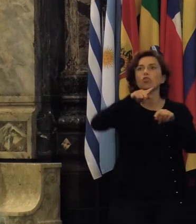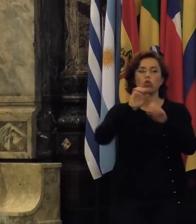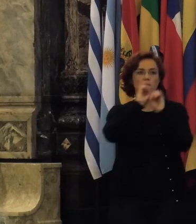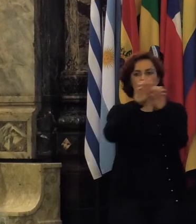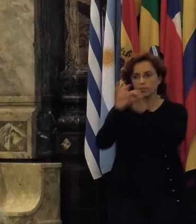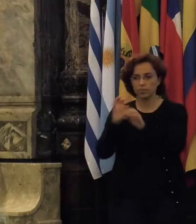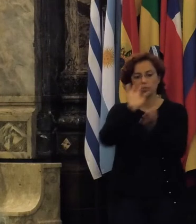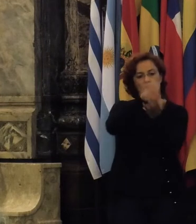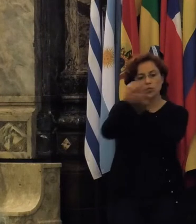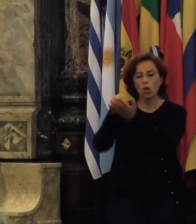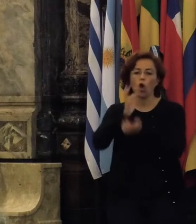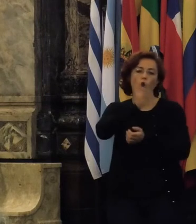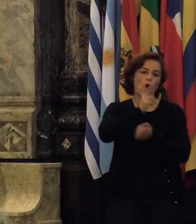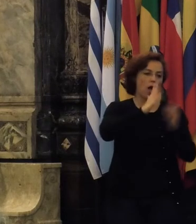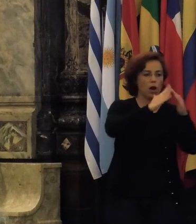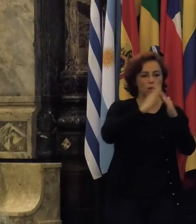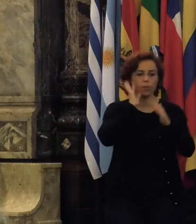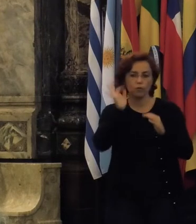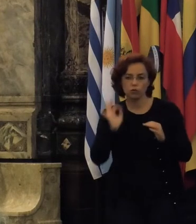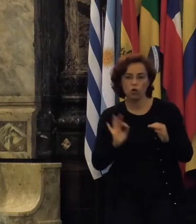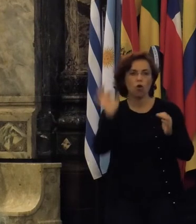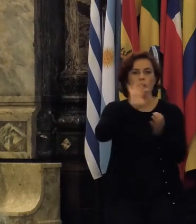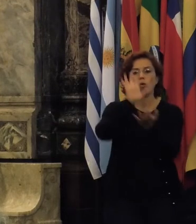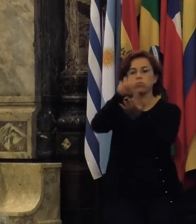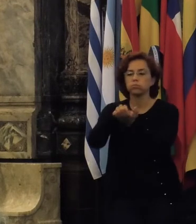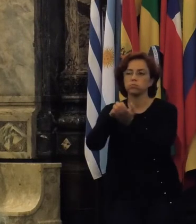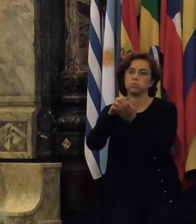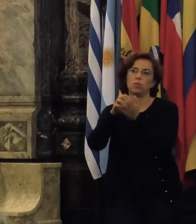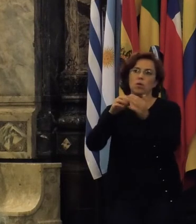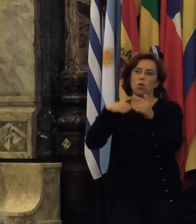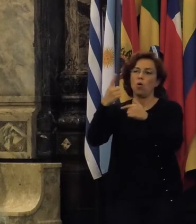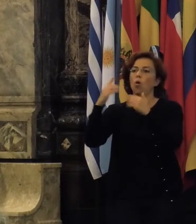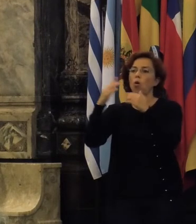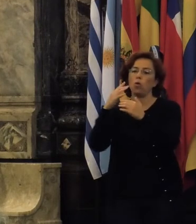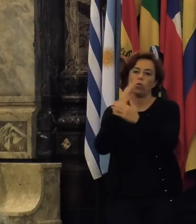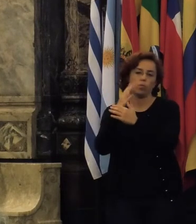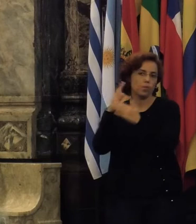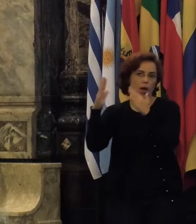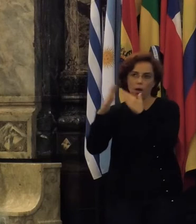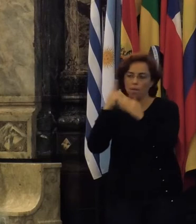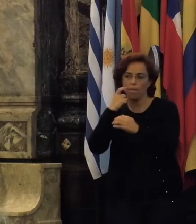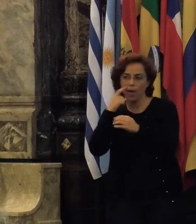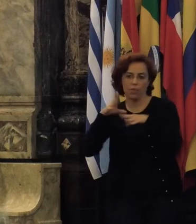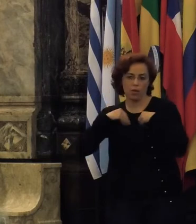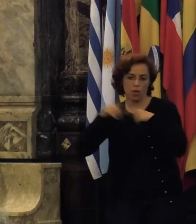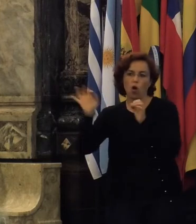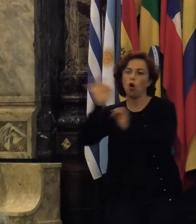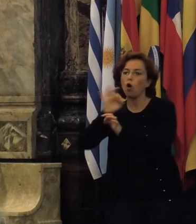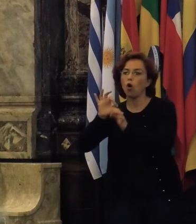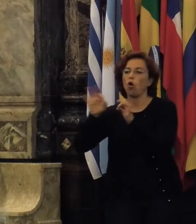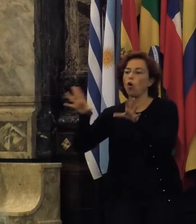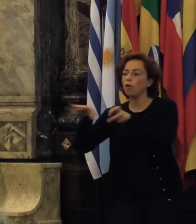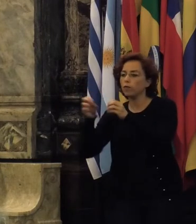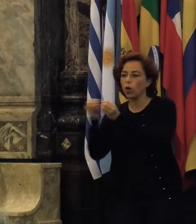de sustitutos, hogares de tránsito, hogares convivenciales, fue